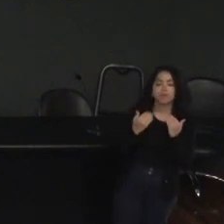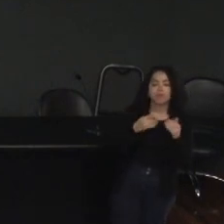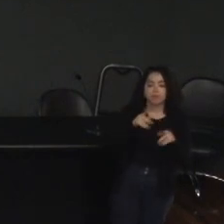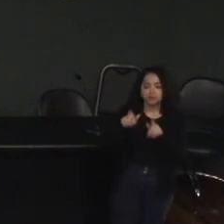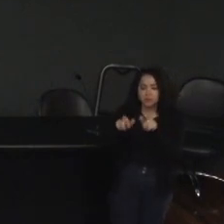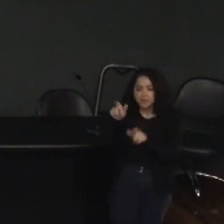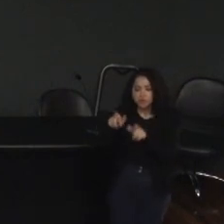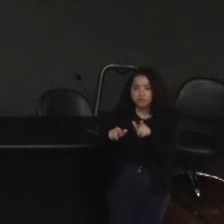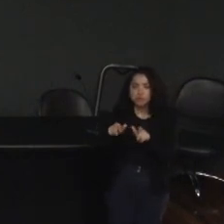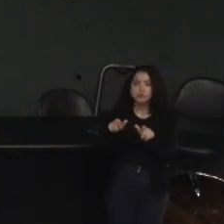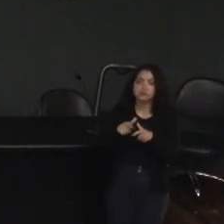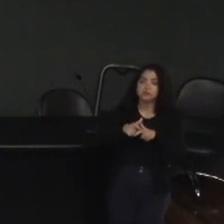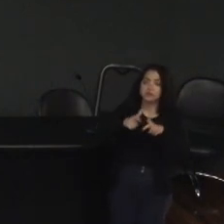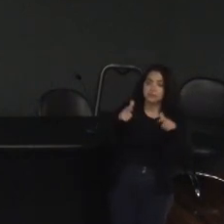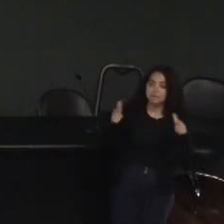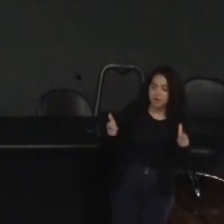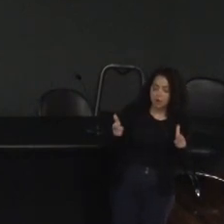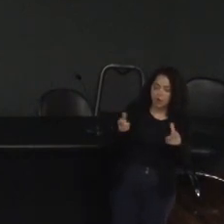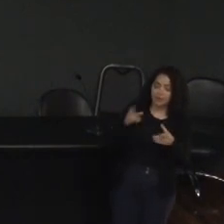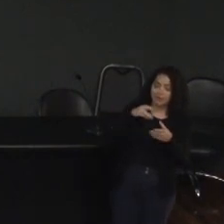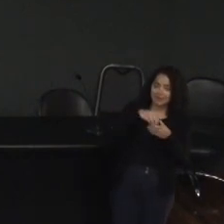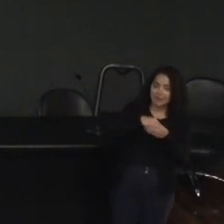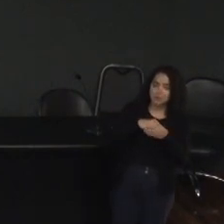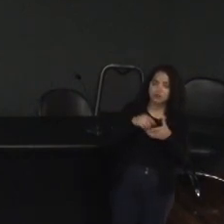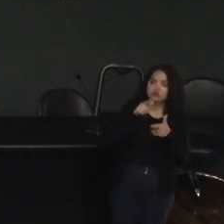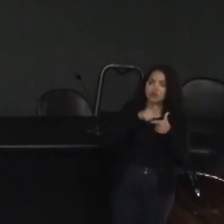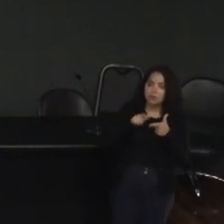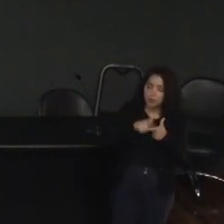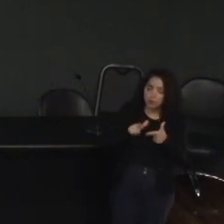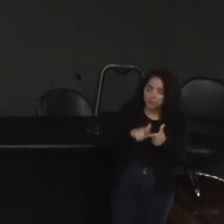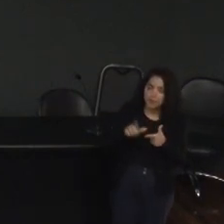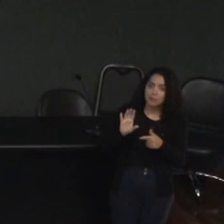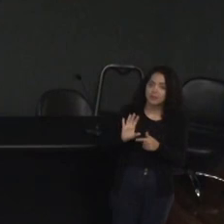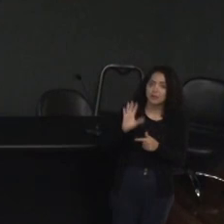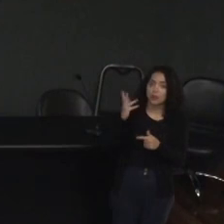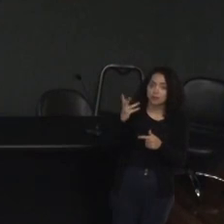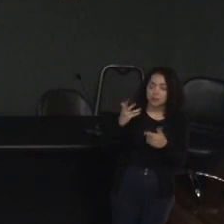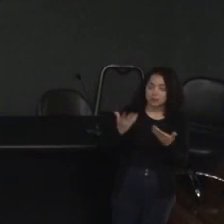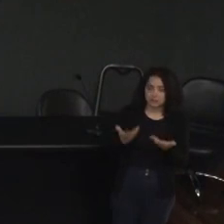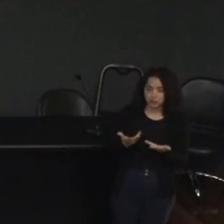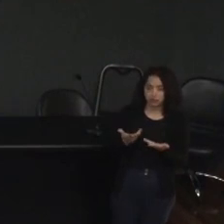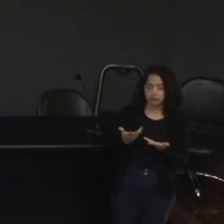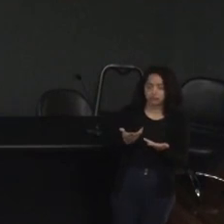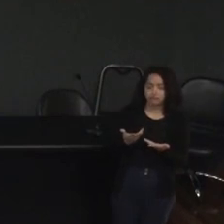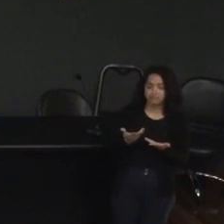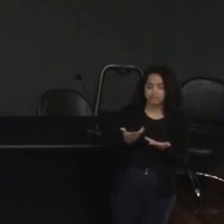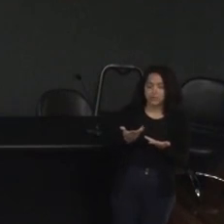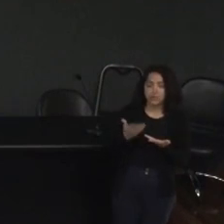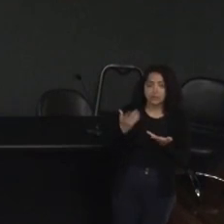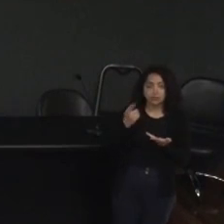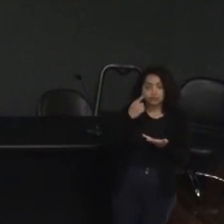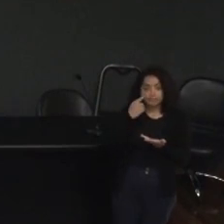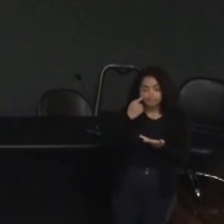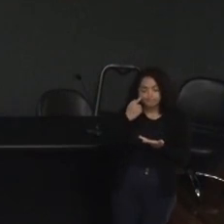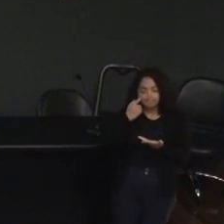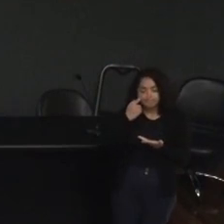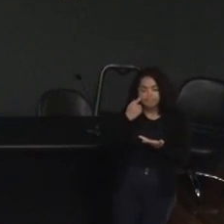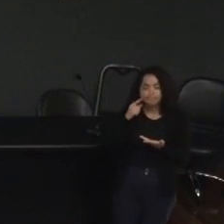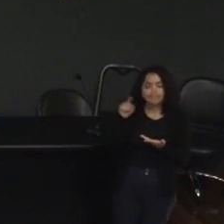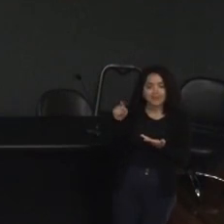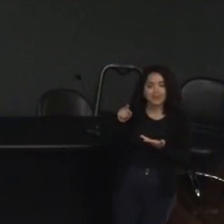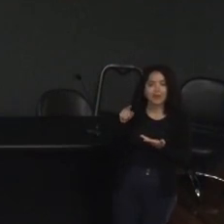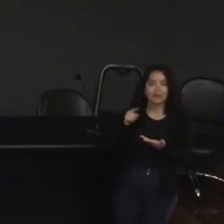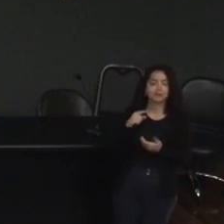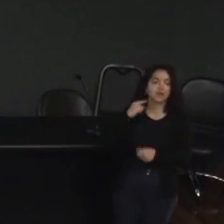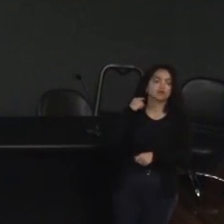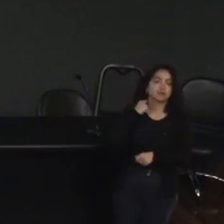maior dentro do problema gigantesco que foi né É extraordinário ver como o estado de Minas já